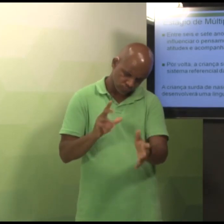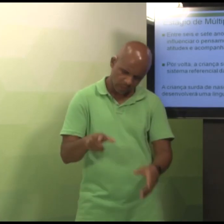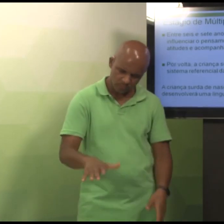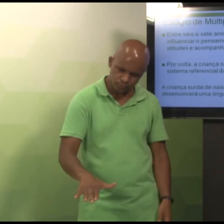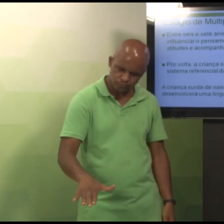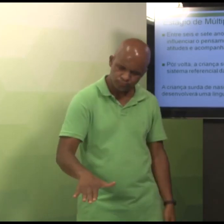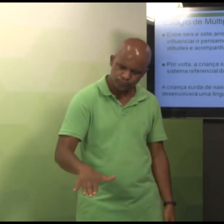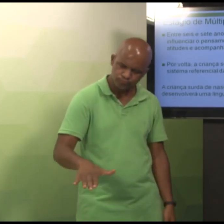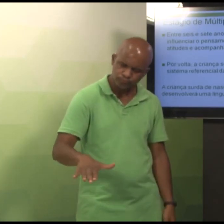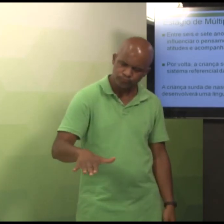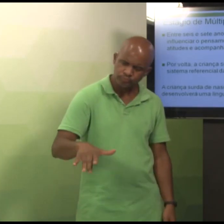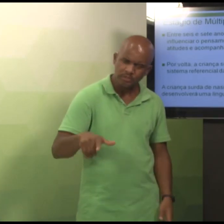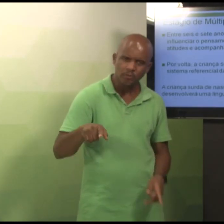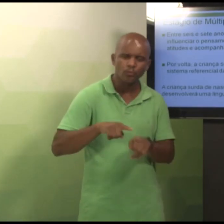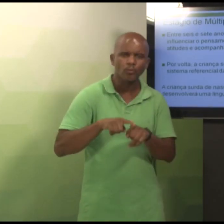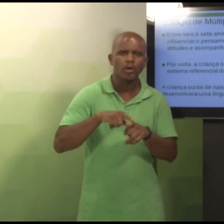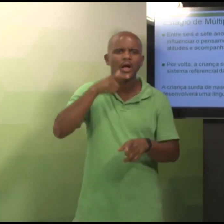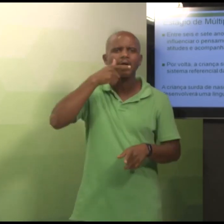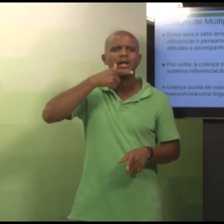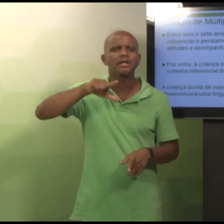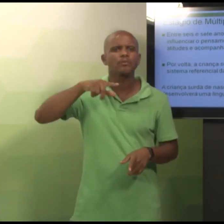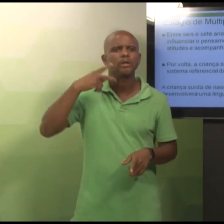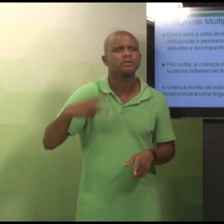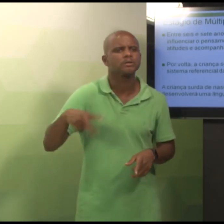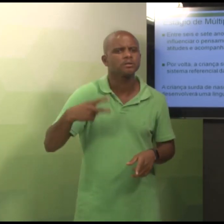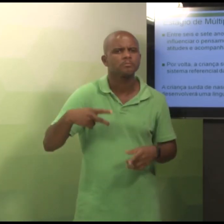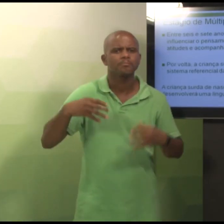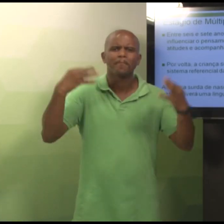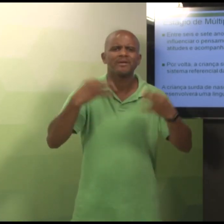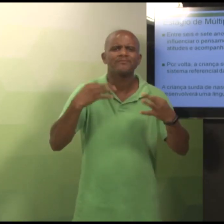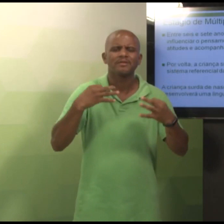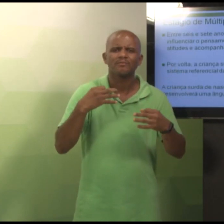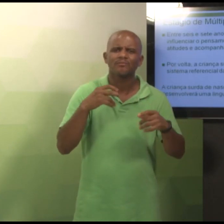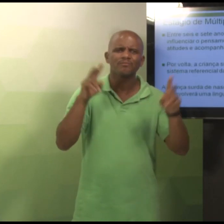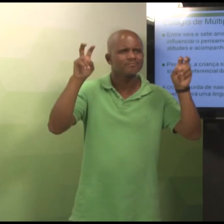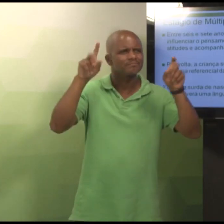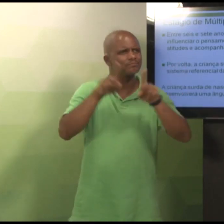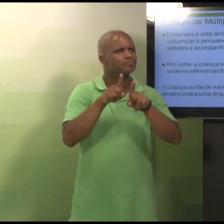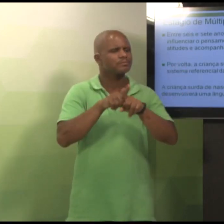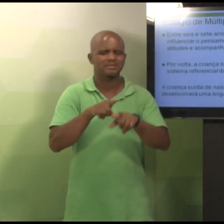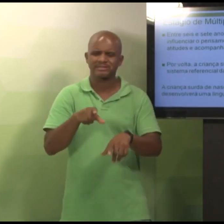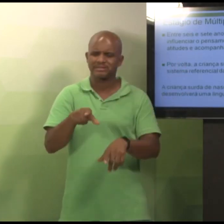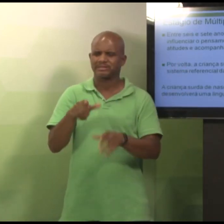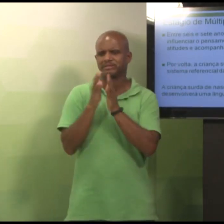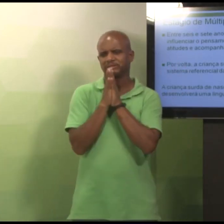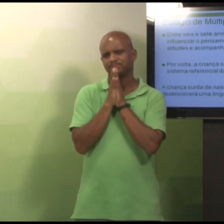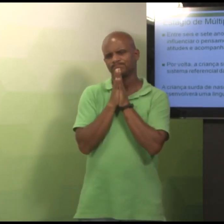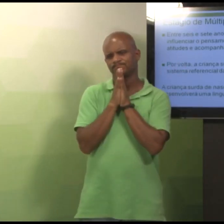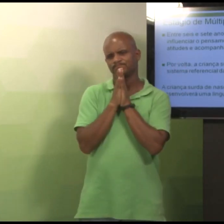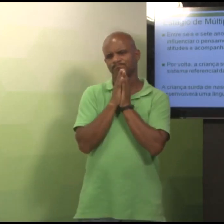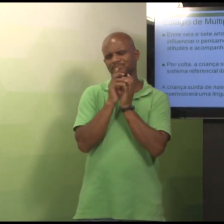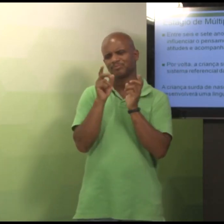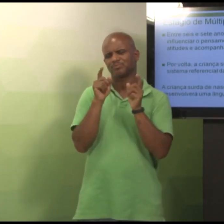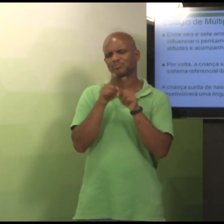da sinalização, durante toda a sua vida. E isso possibilitará a essa criança uma sinalização perfeita.